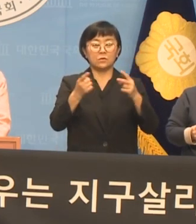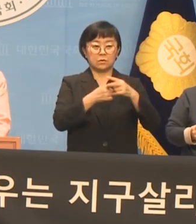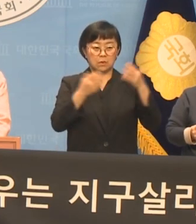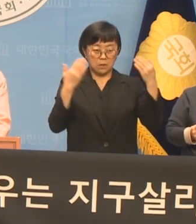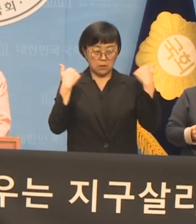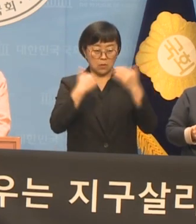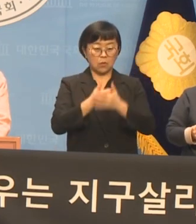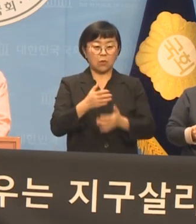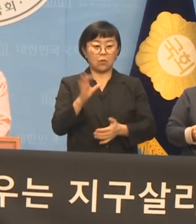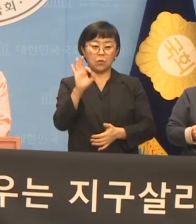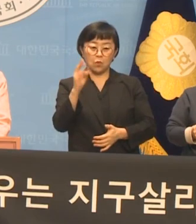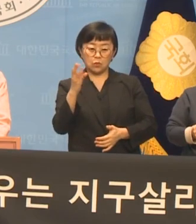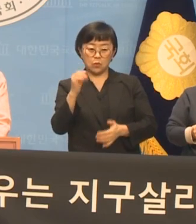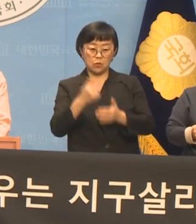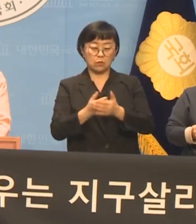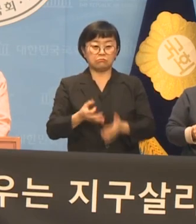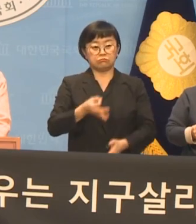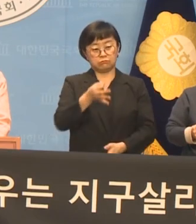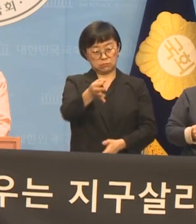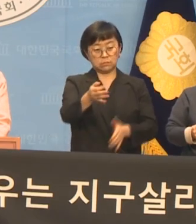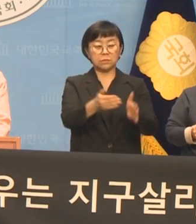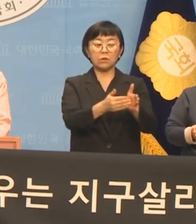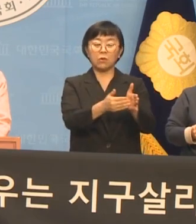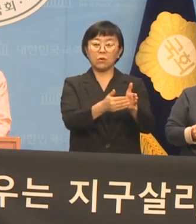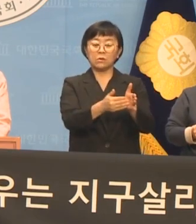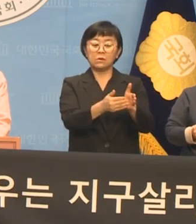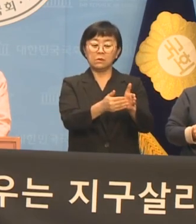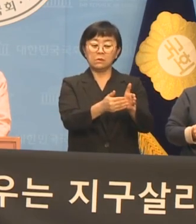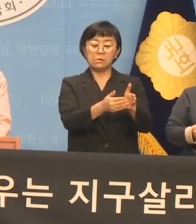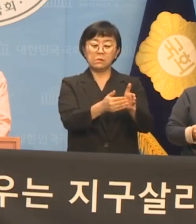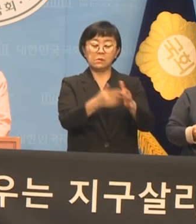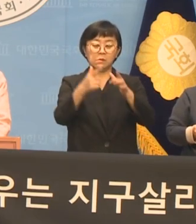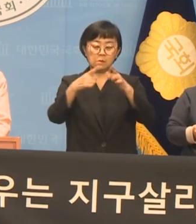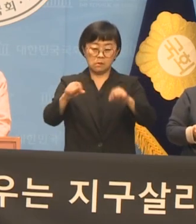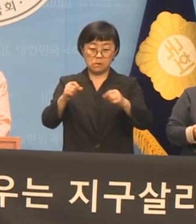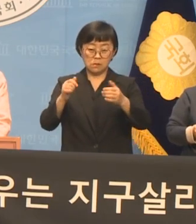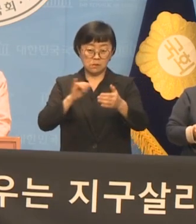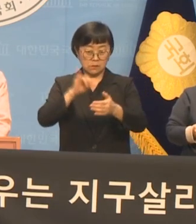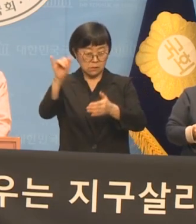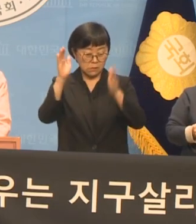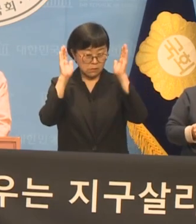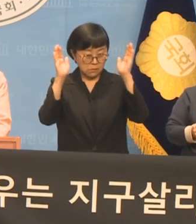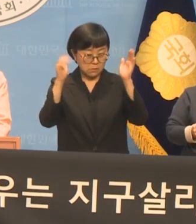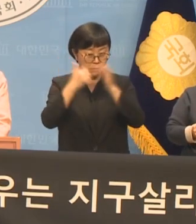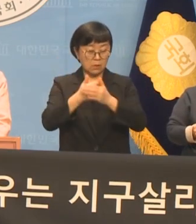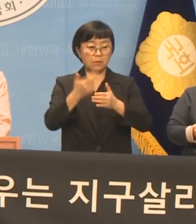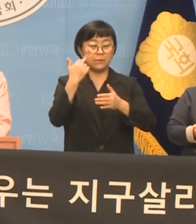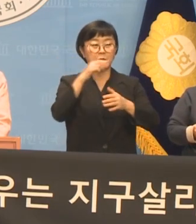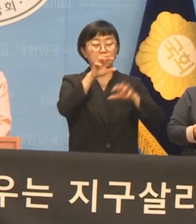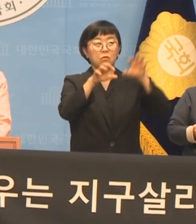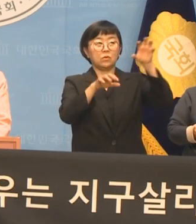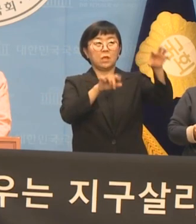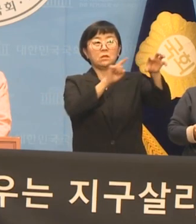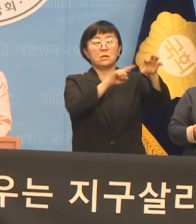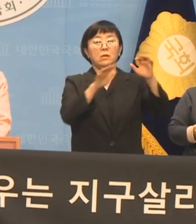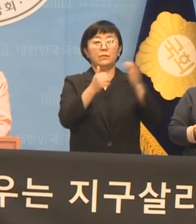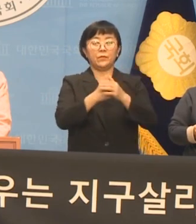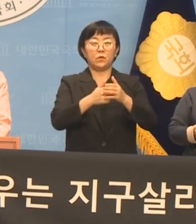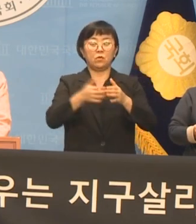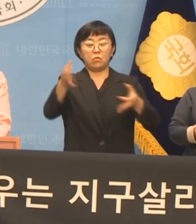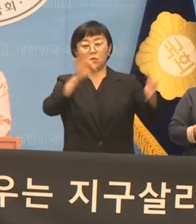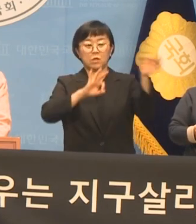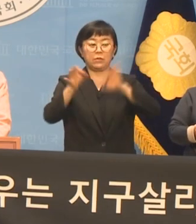자신들 용돈을 의연하기에 이르렀고 일본 유학생들과 미주의 교포들도